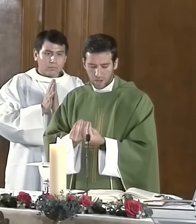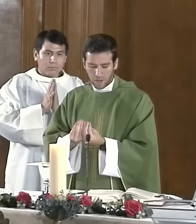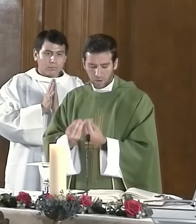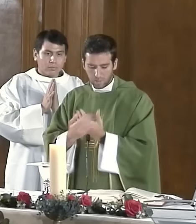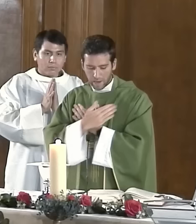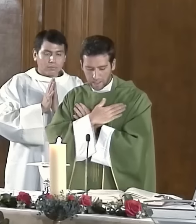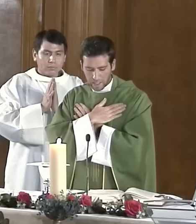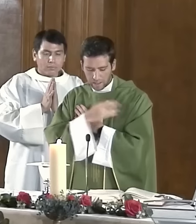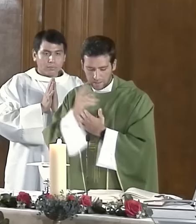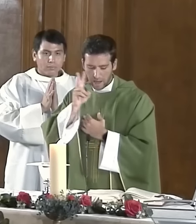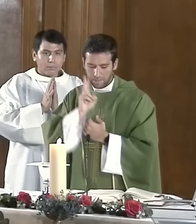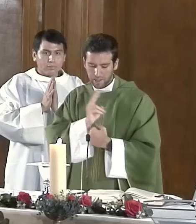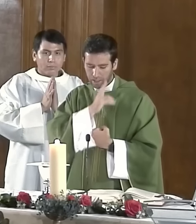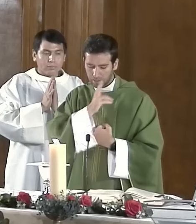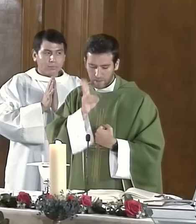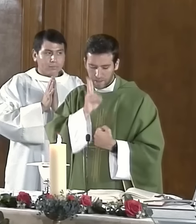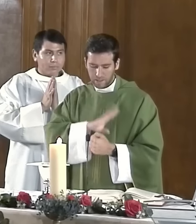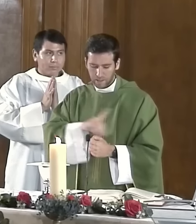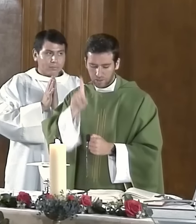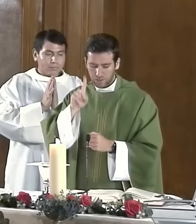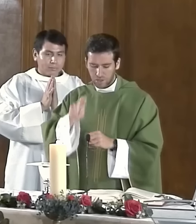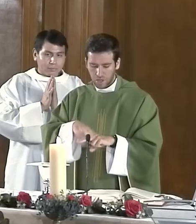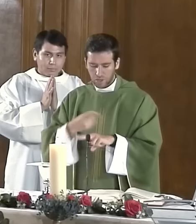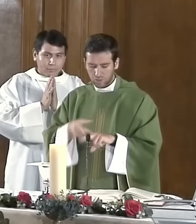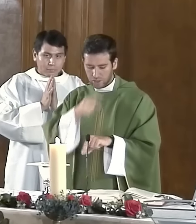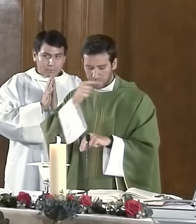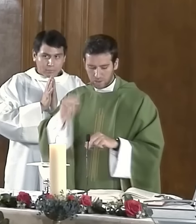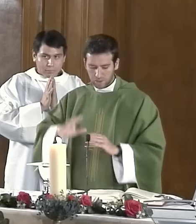con María, la Virgen, Madre de Dios, su esposo San